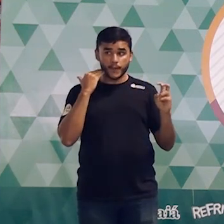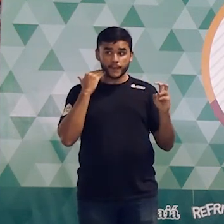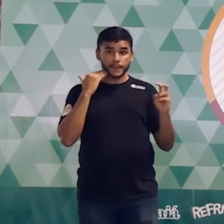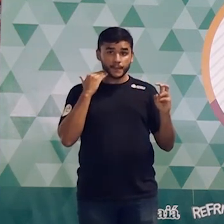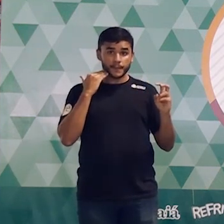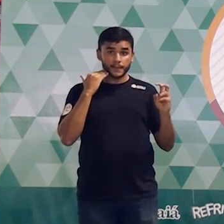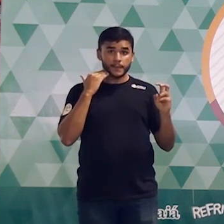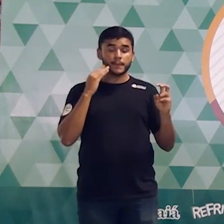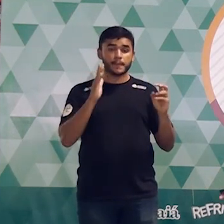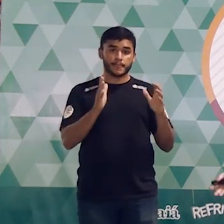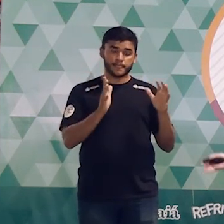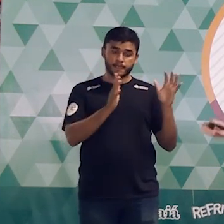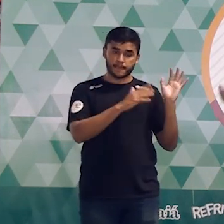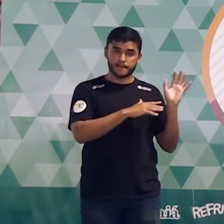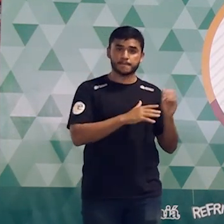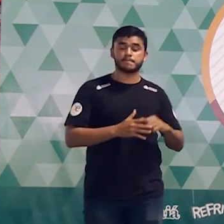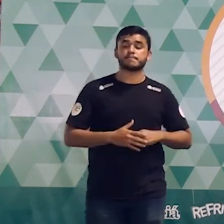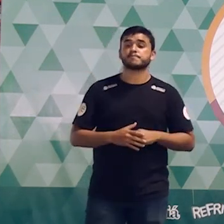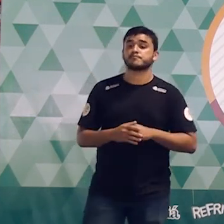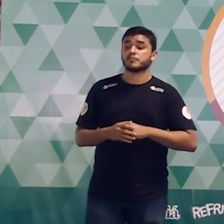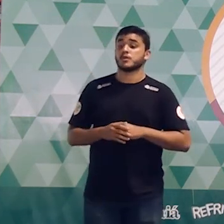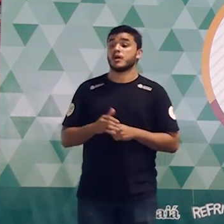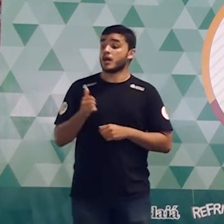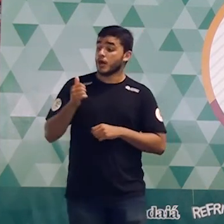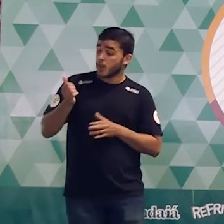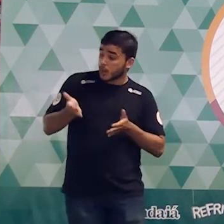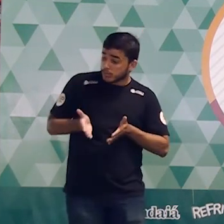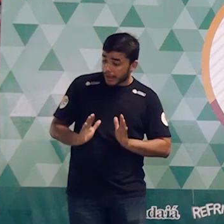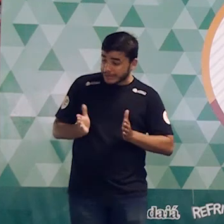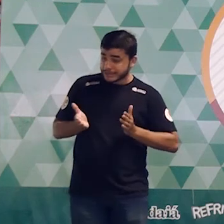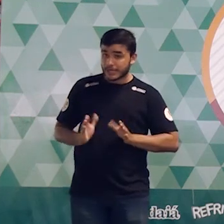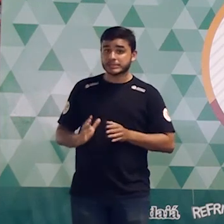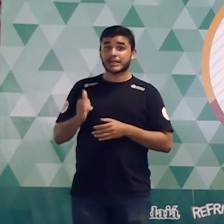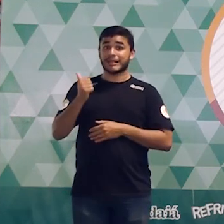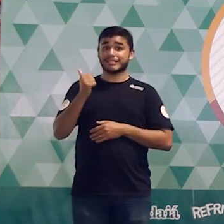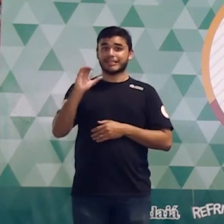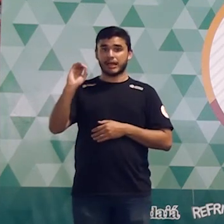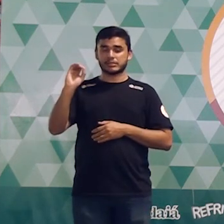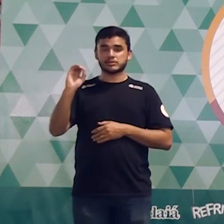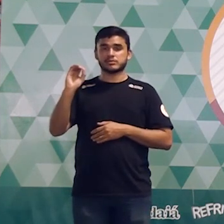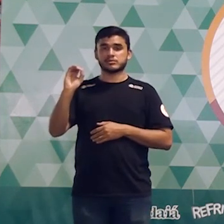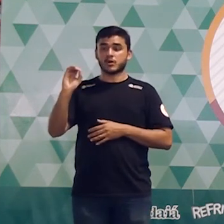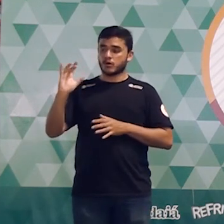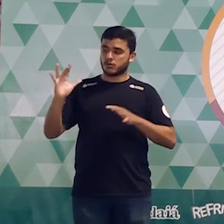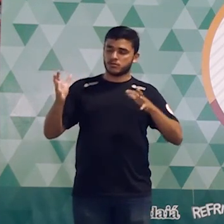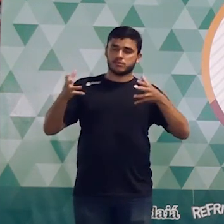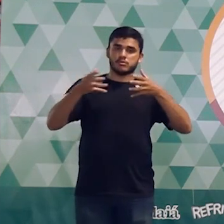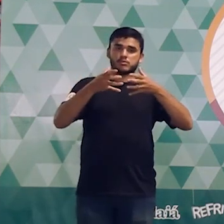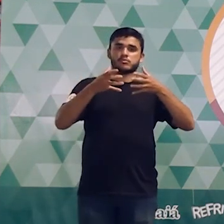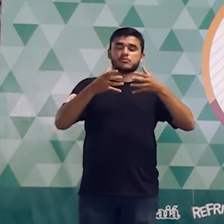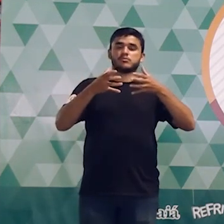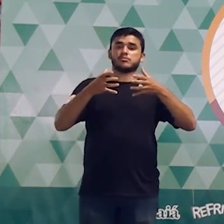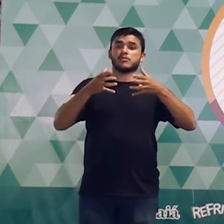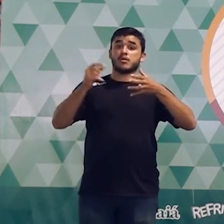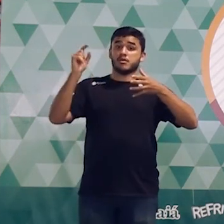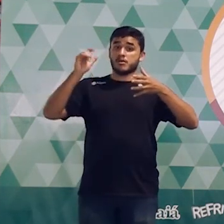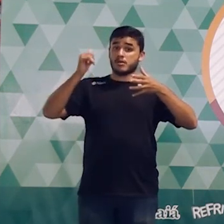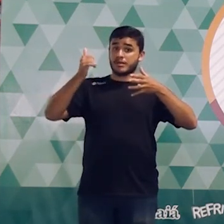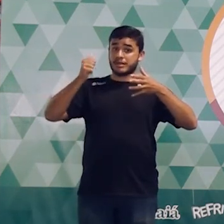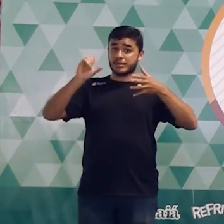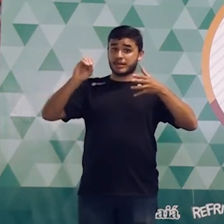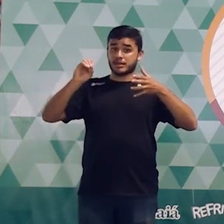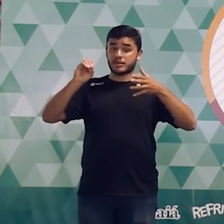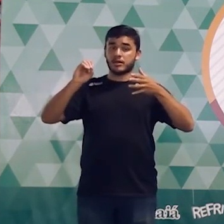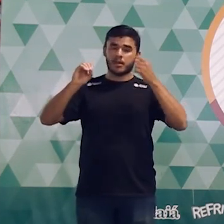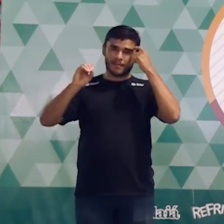morreram. Mas entraram 10 novas pessoas fazendo parte do grupo. Das 10 novas,